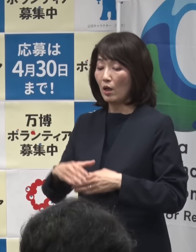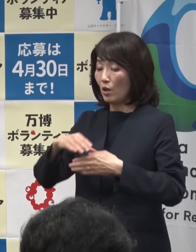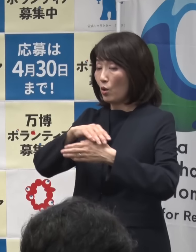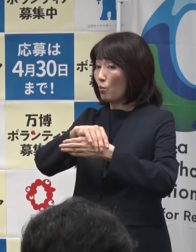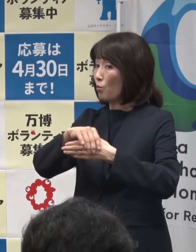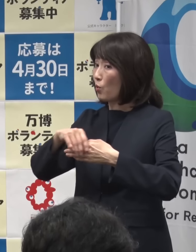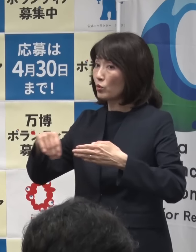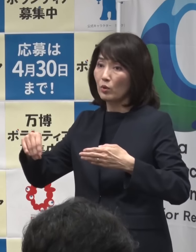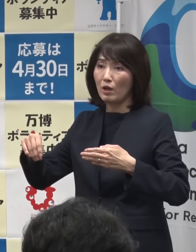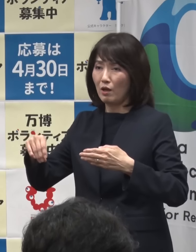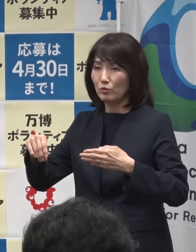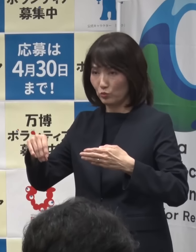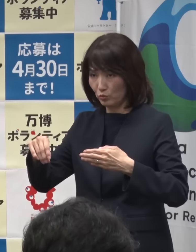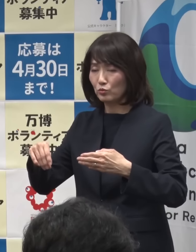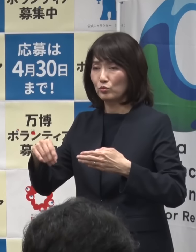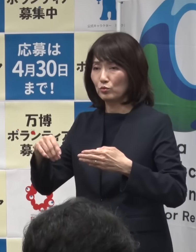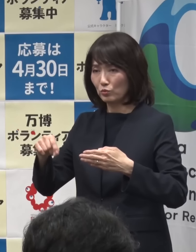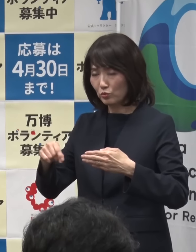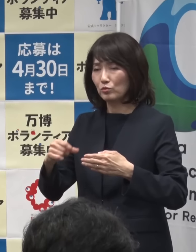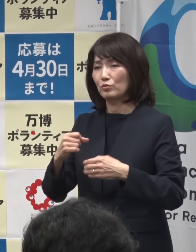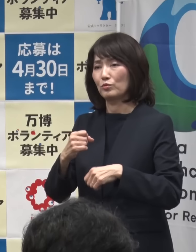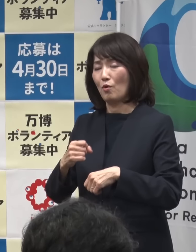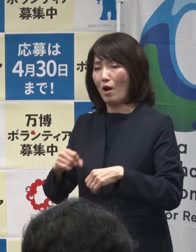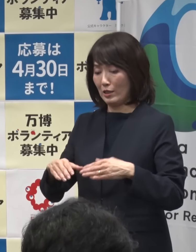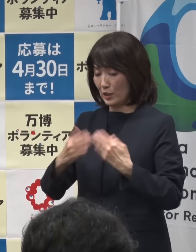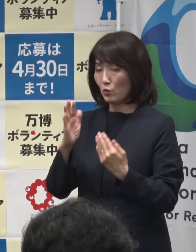ころじゃなくなってきますんでね。そして